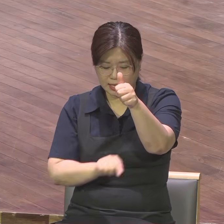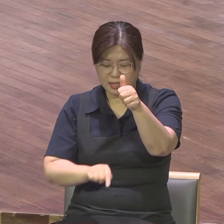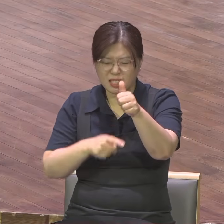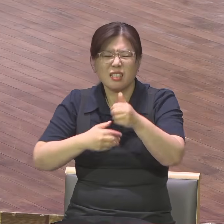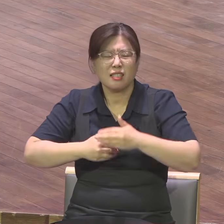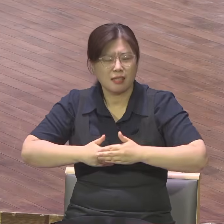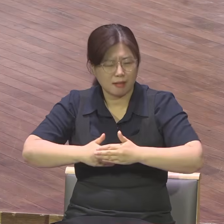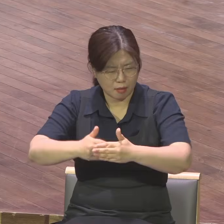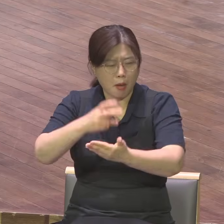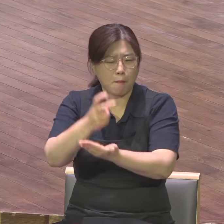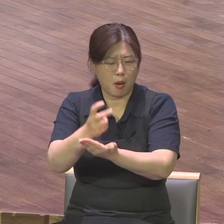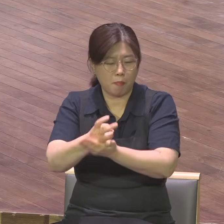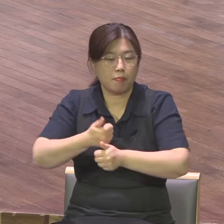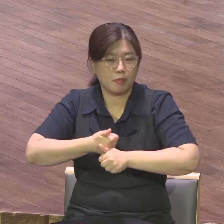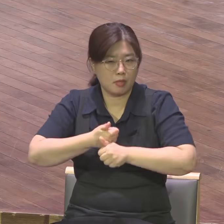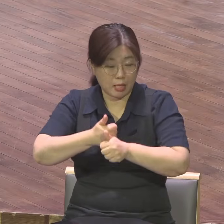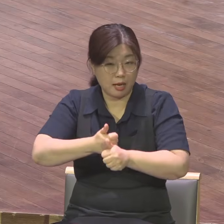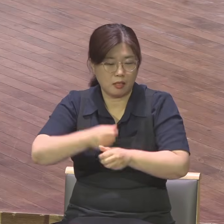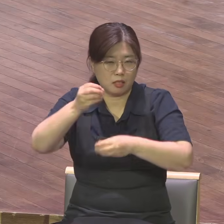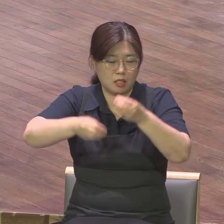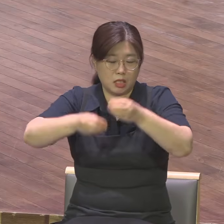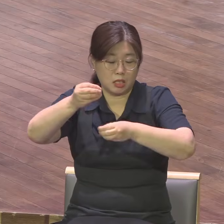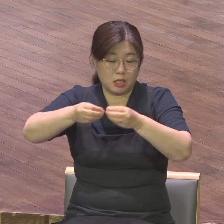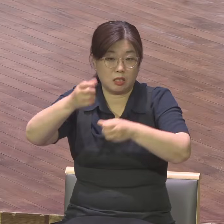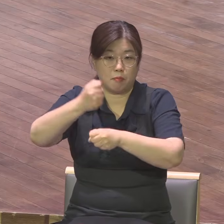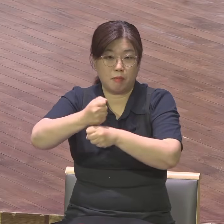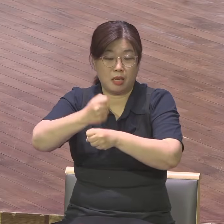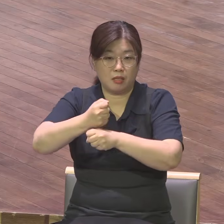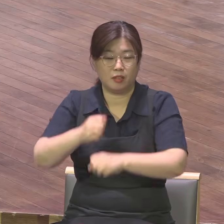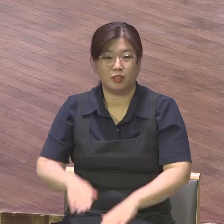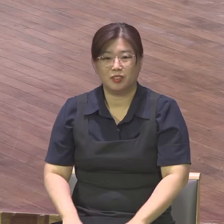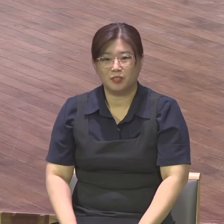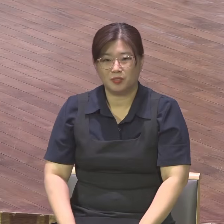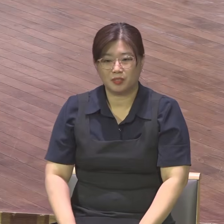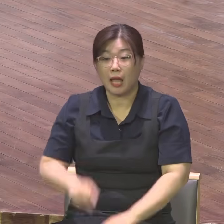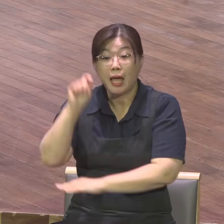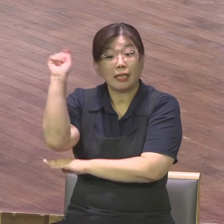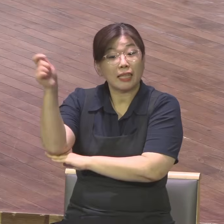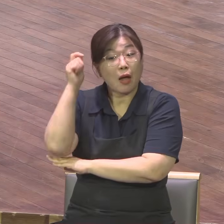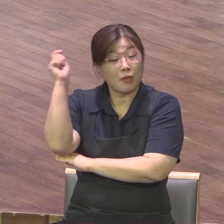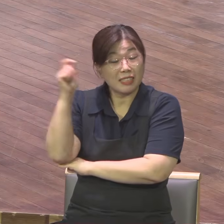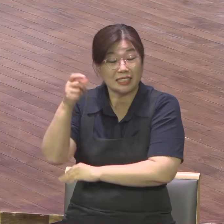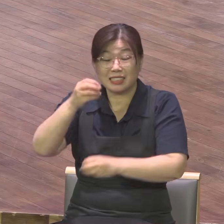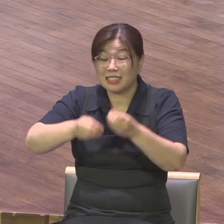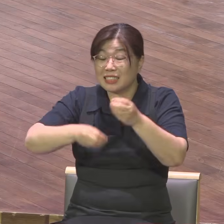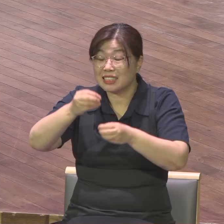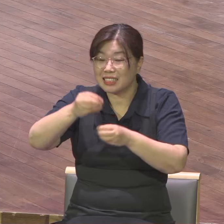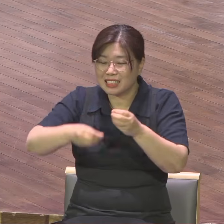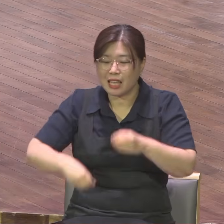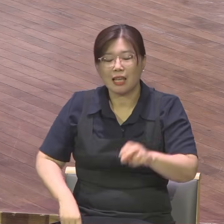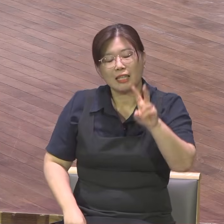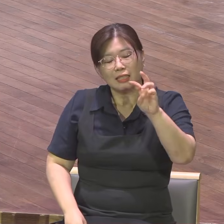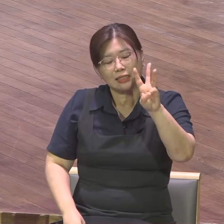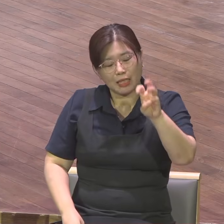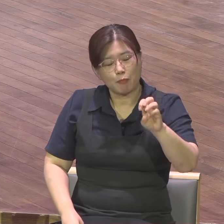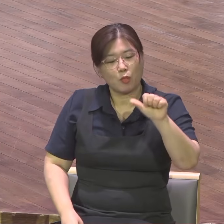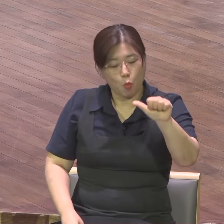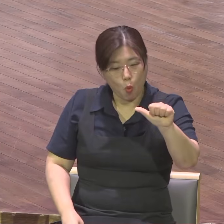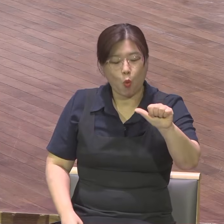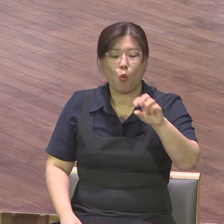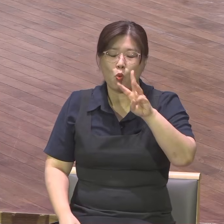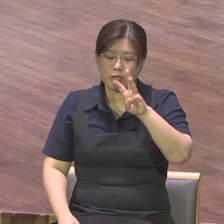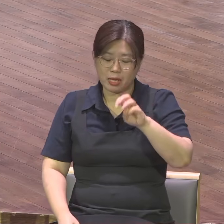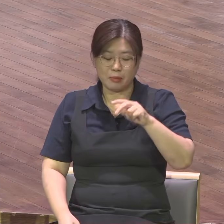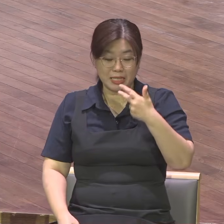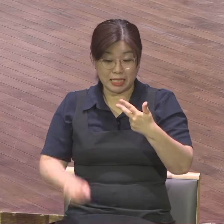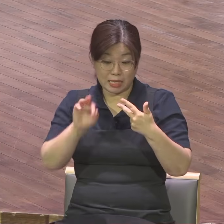시편이 나오는데 다윗이 시편 25편, 34편, 37편을 그렇게